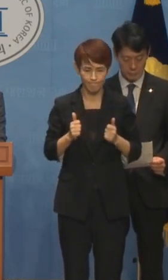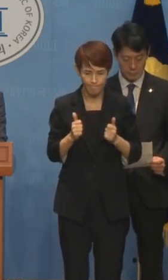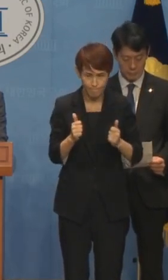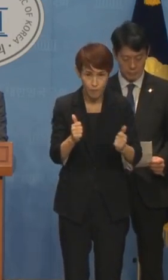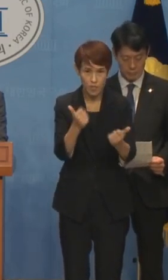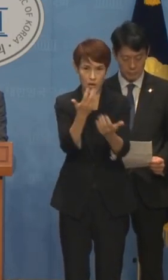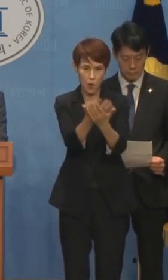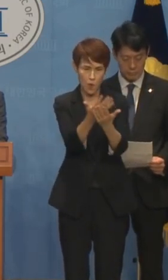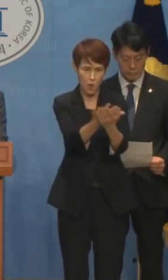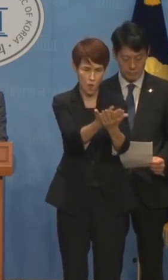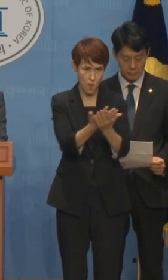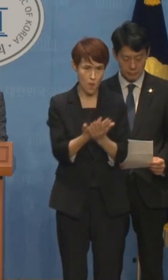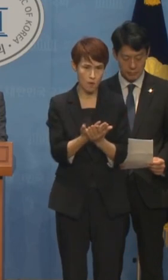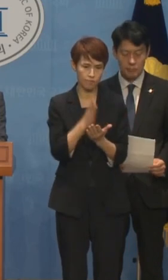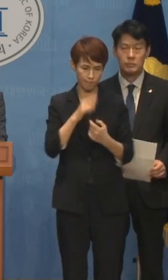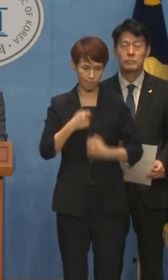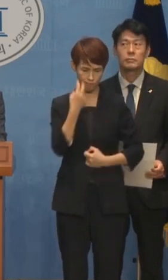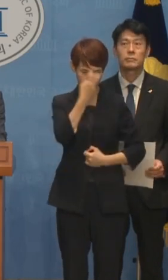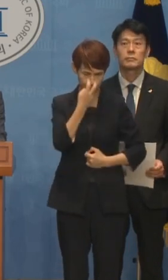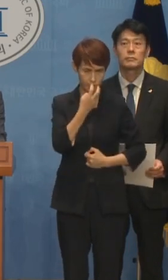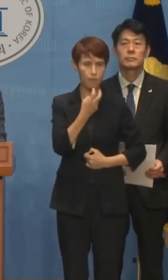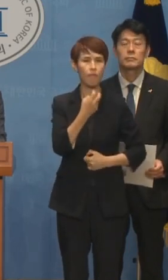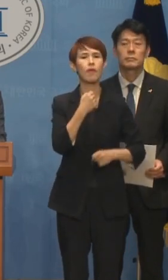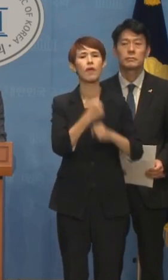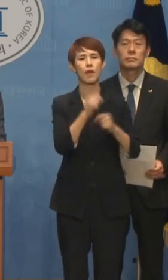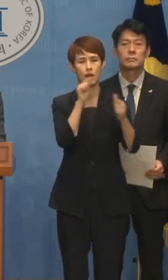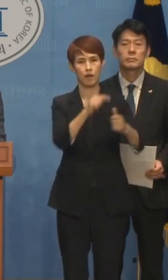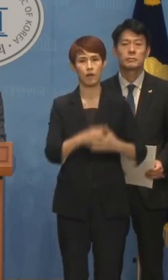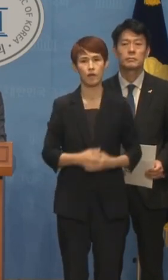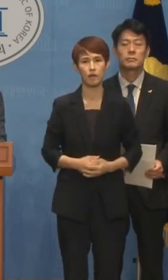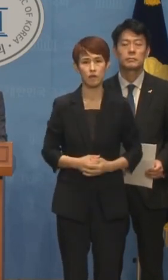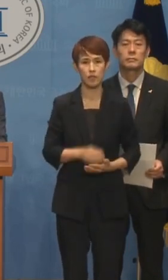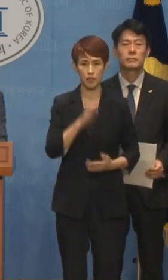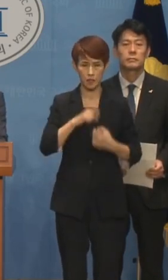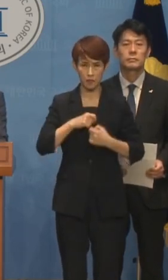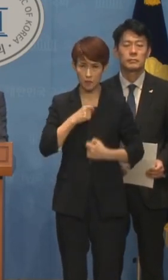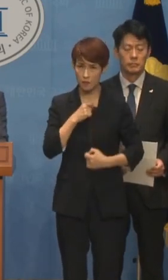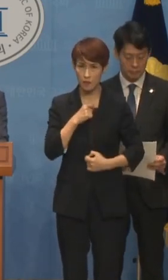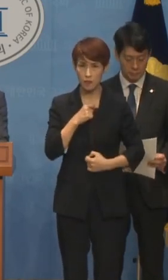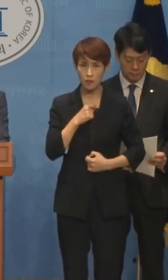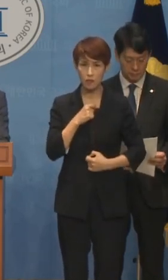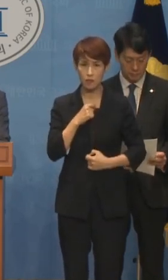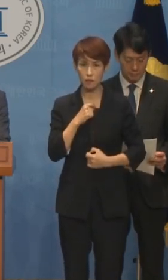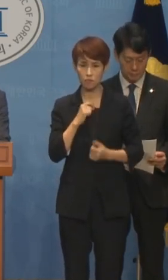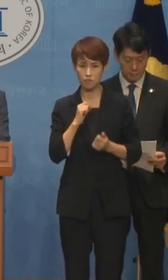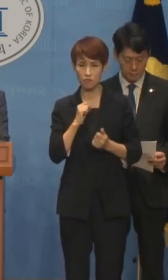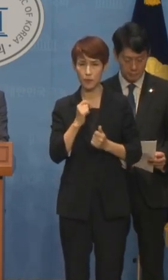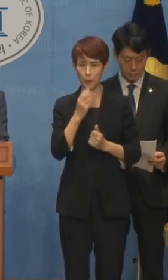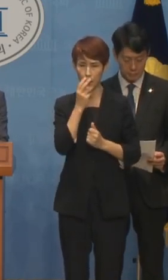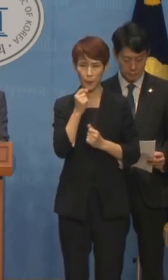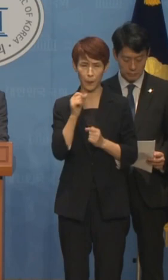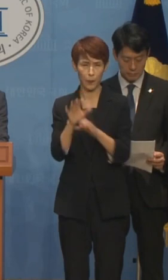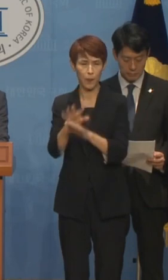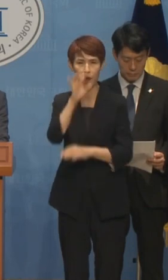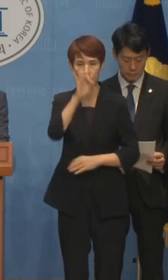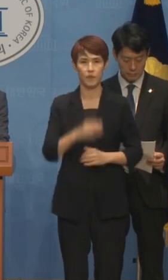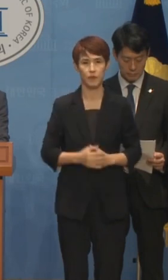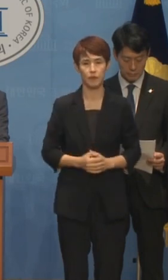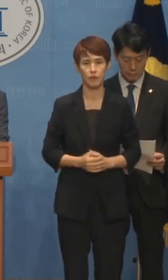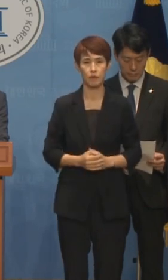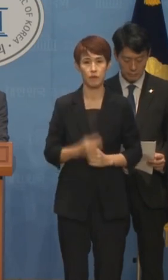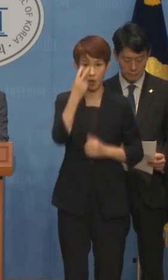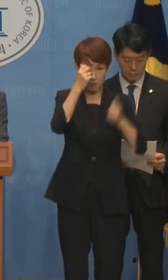제출로 진상 규명에 협조하라. 진실은 결코 가릴 수 없습니다.